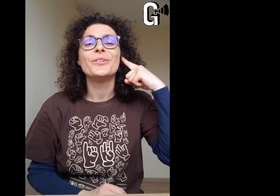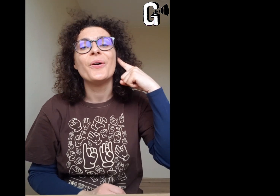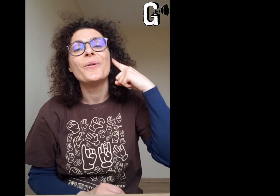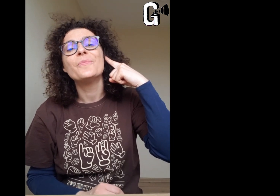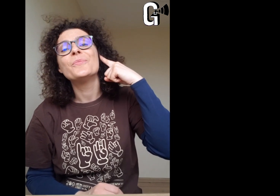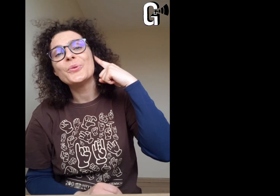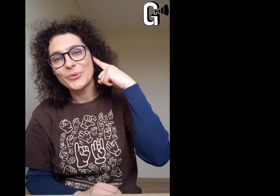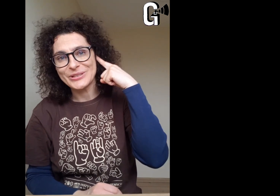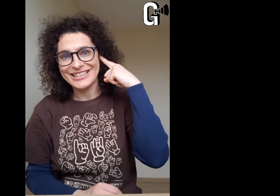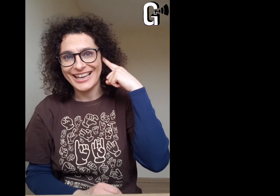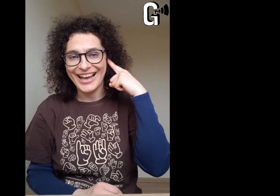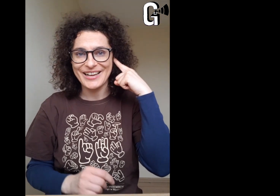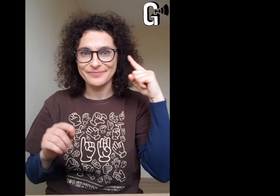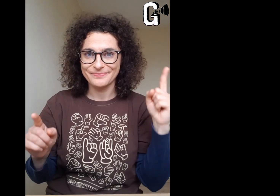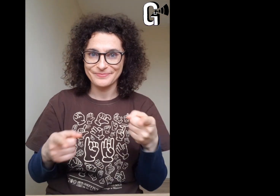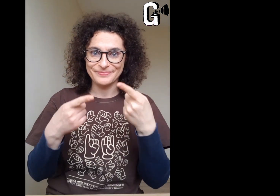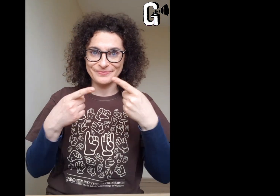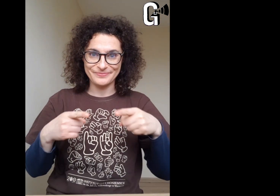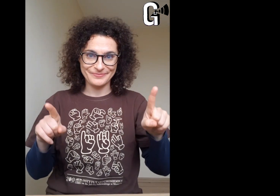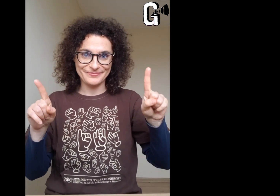To muzyka.